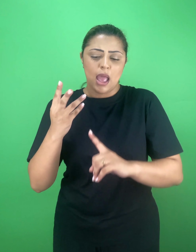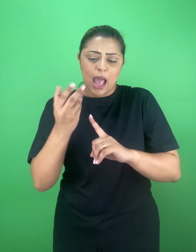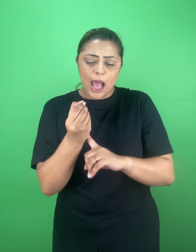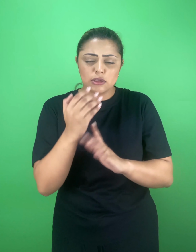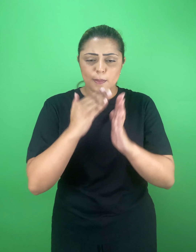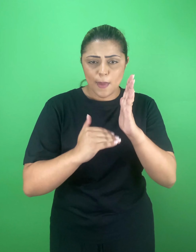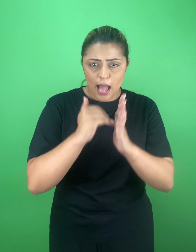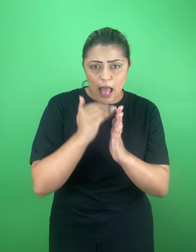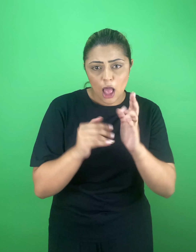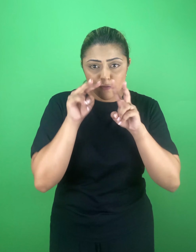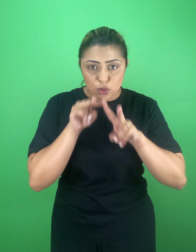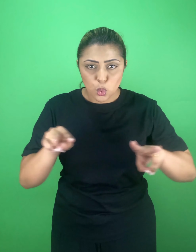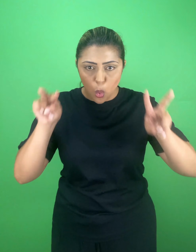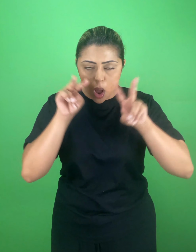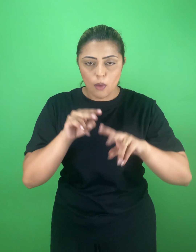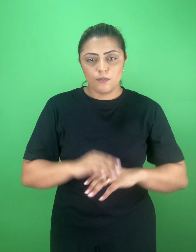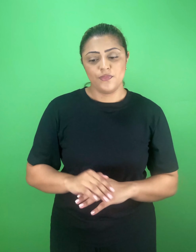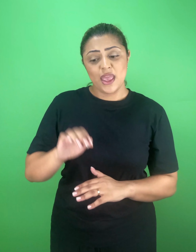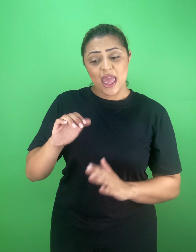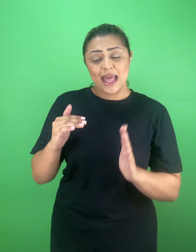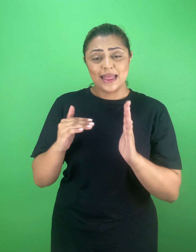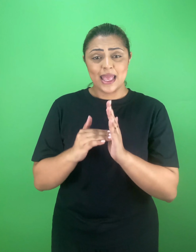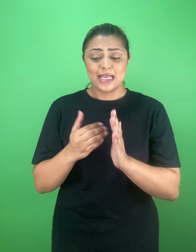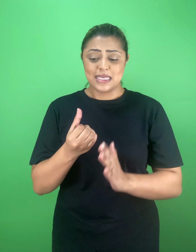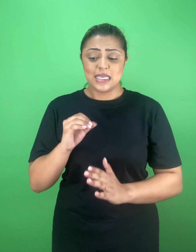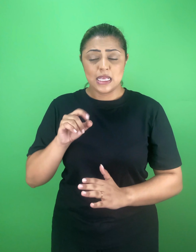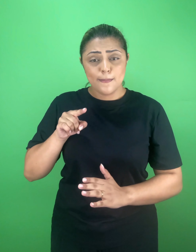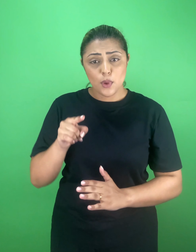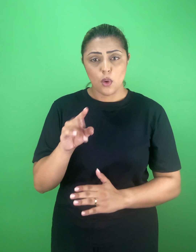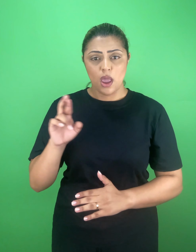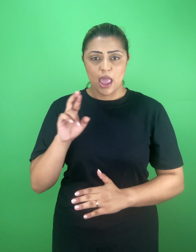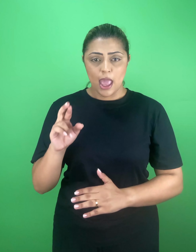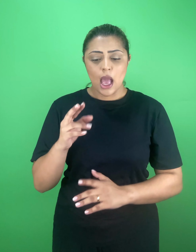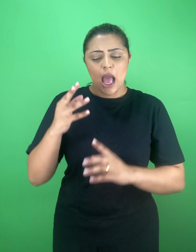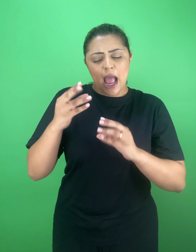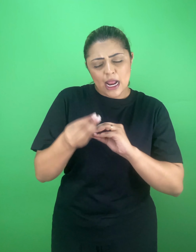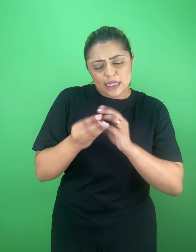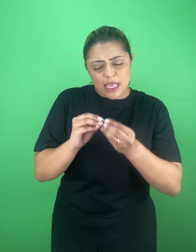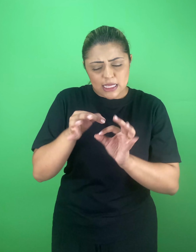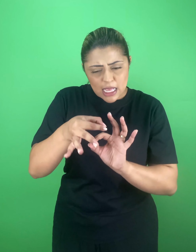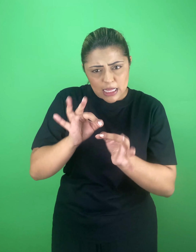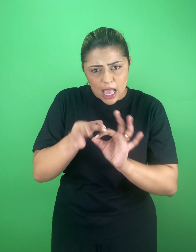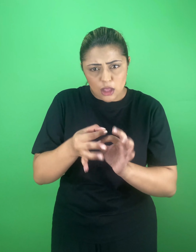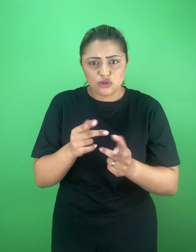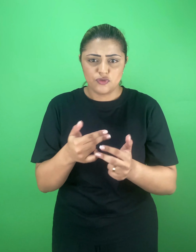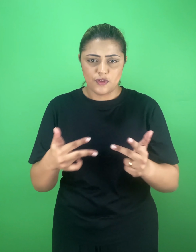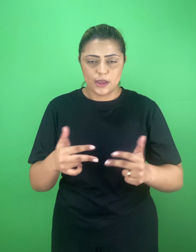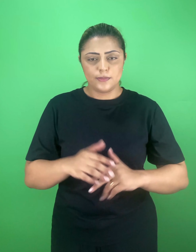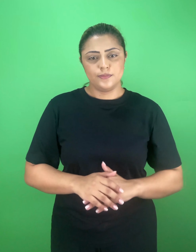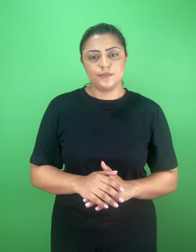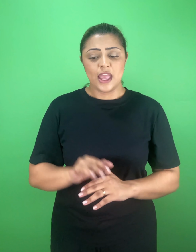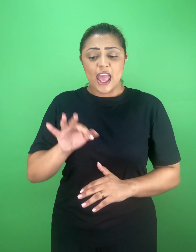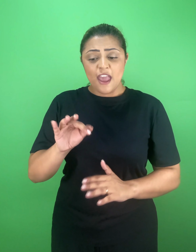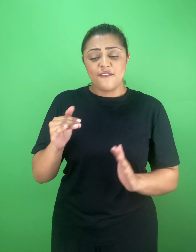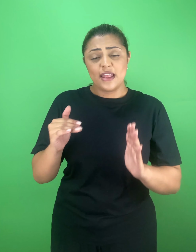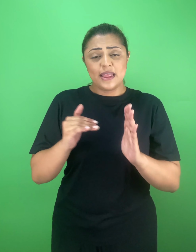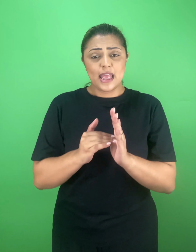e visuais E. Até R 60.000 para artesanato F. Até R 150.000 para